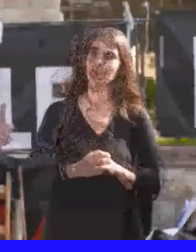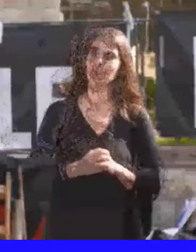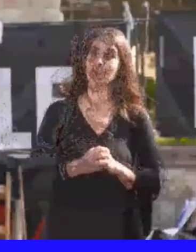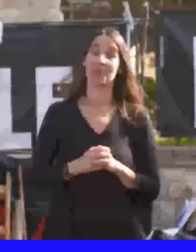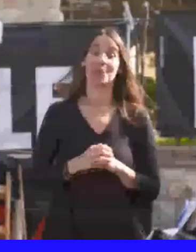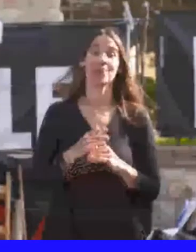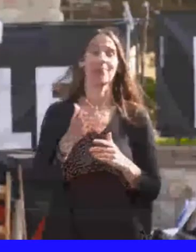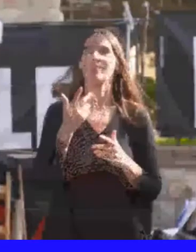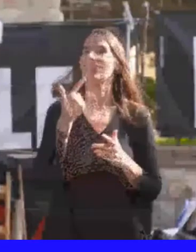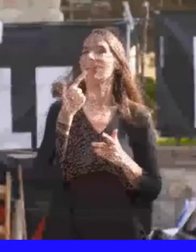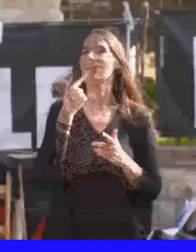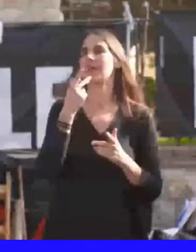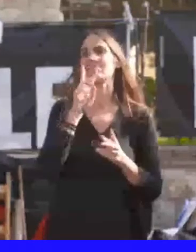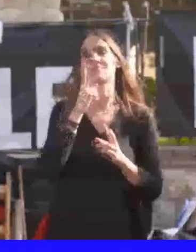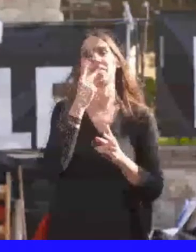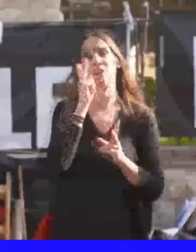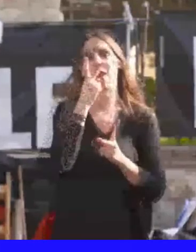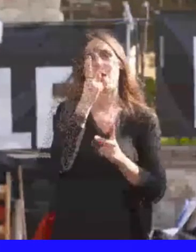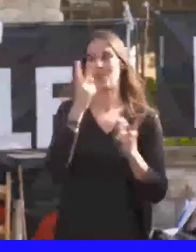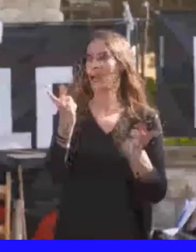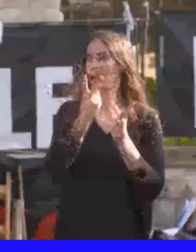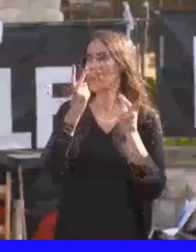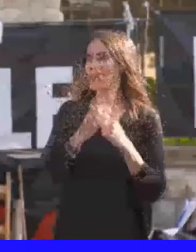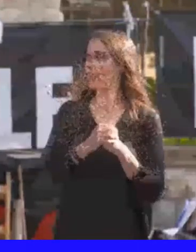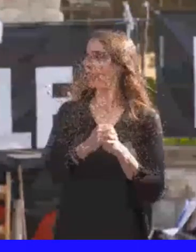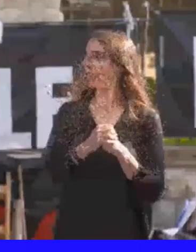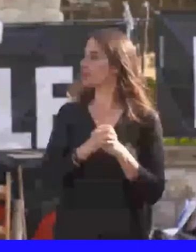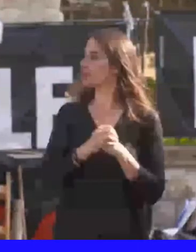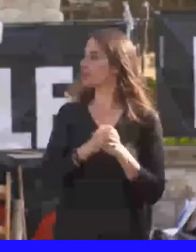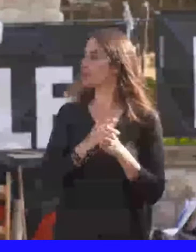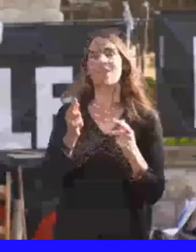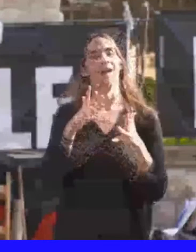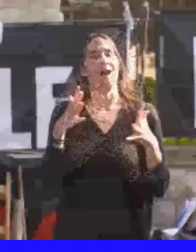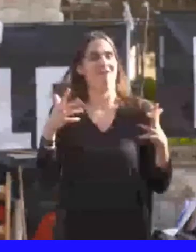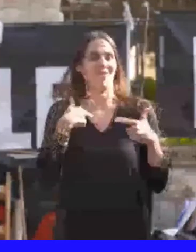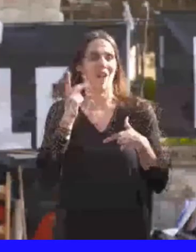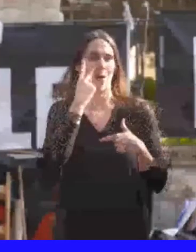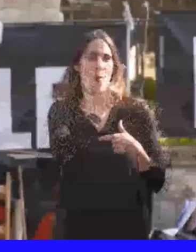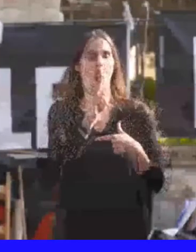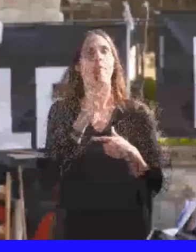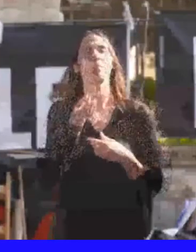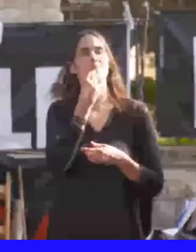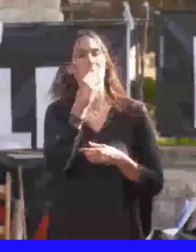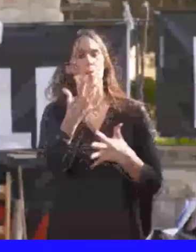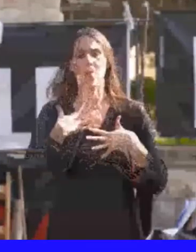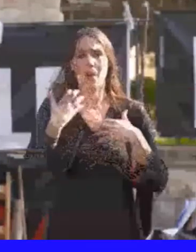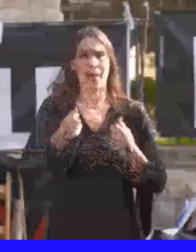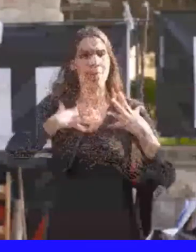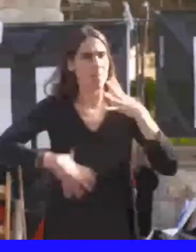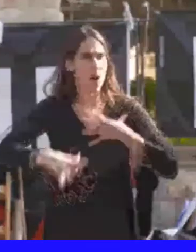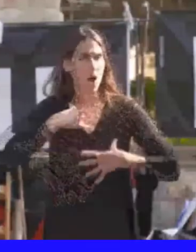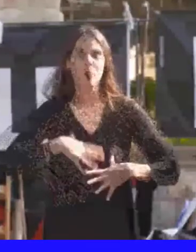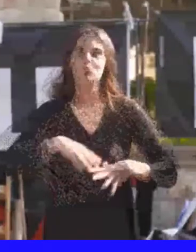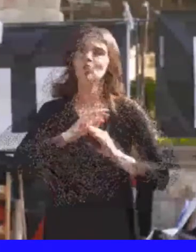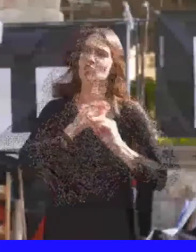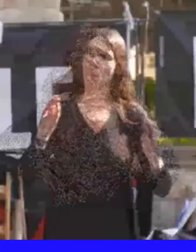מזל שיש לי רוחב, אז אפשר לראות את זה בקלות. מזון, מעון, מרפא, מלבוש, מלבוש,